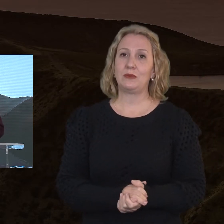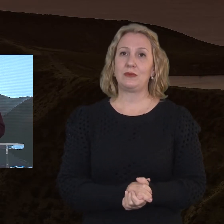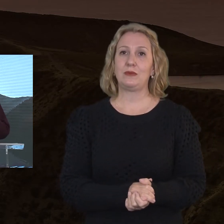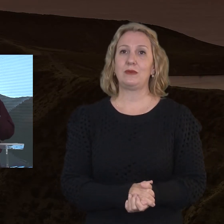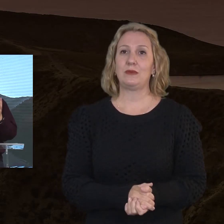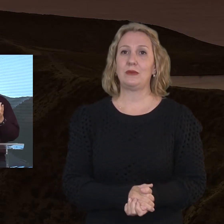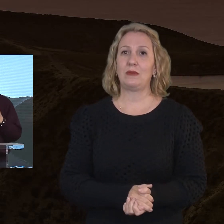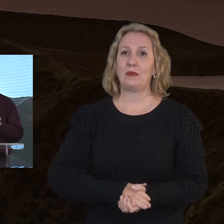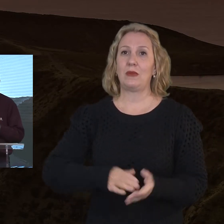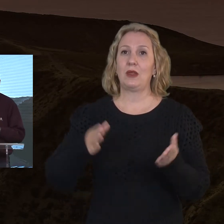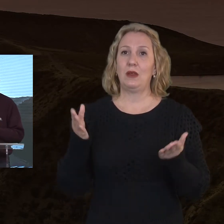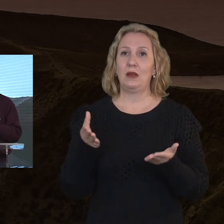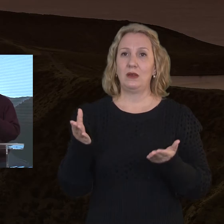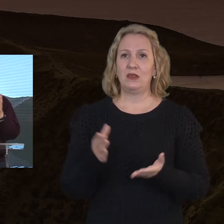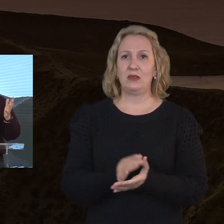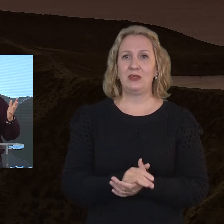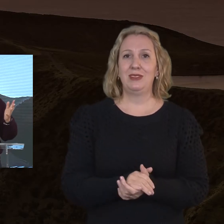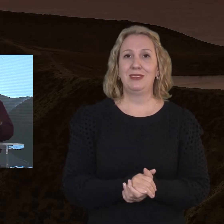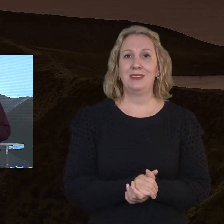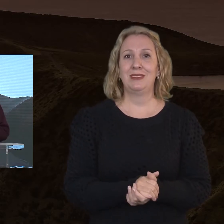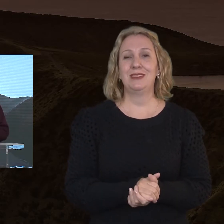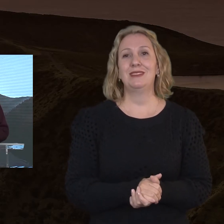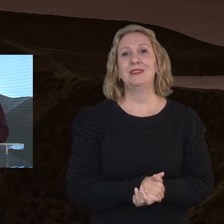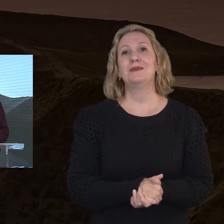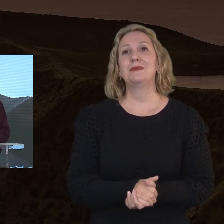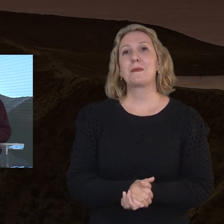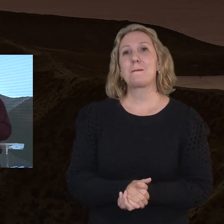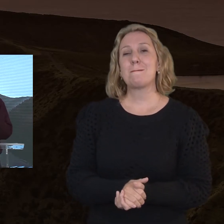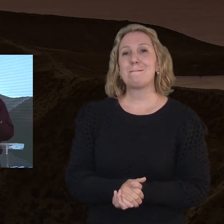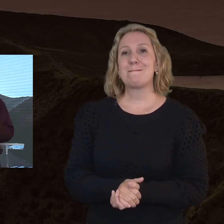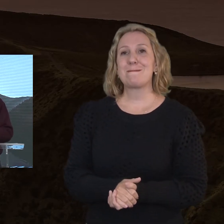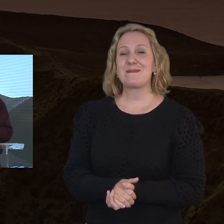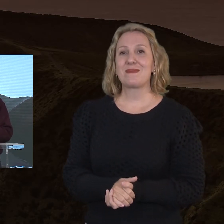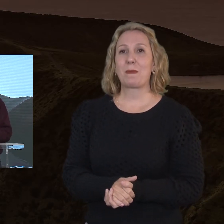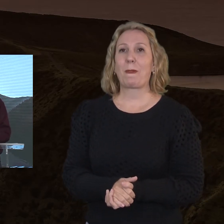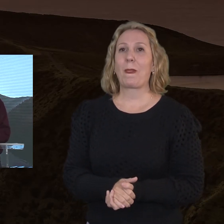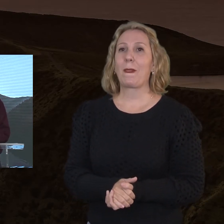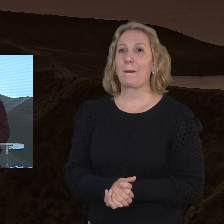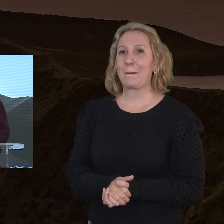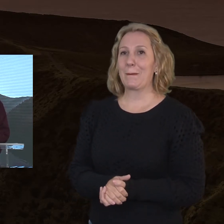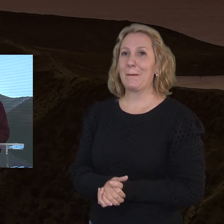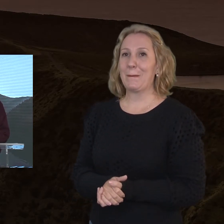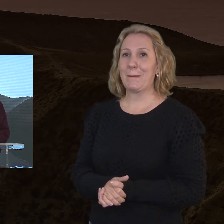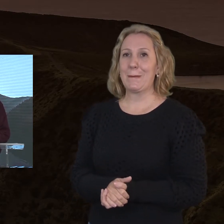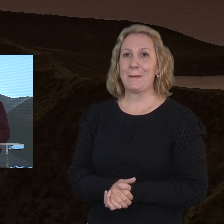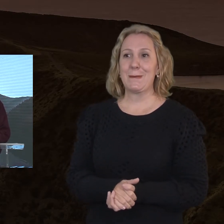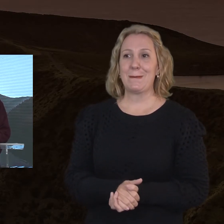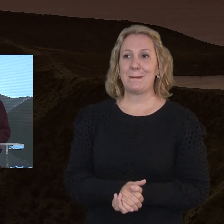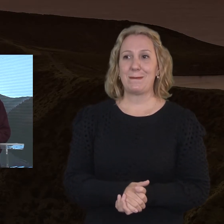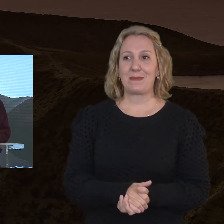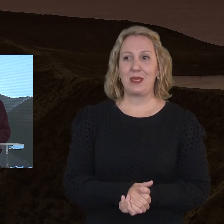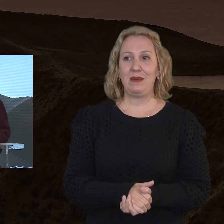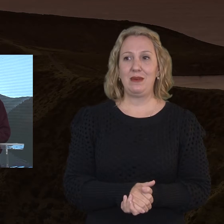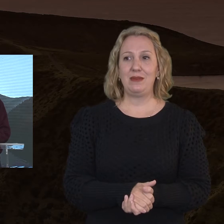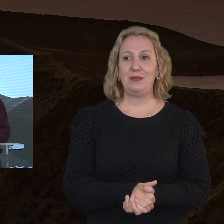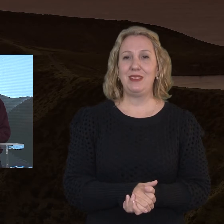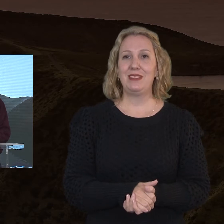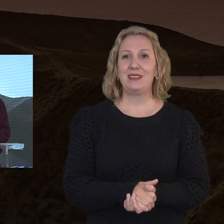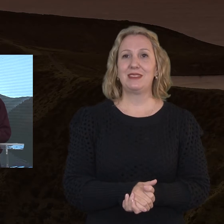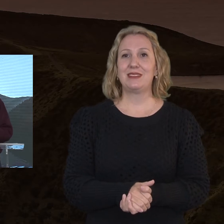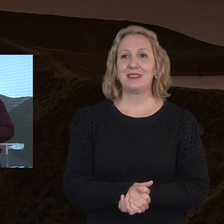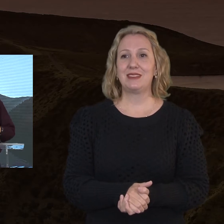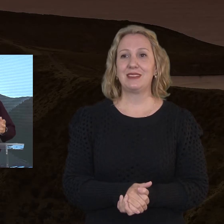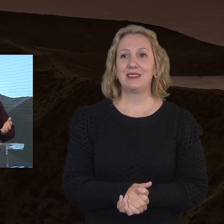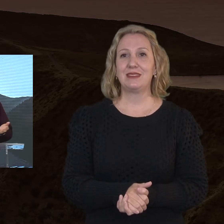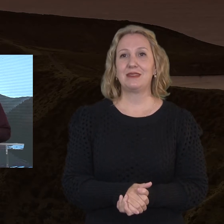respidon todo espiga não sei se você entende que é espiga o mais velho talvez entendam mais novos talvez não antigamente